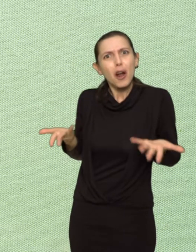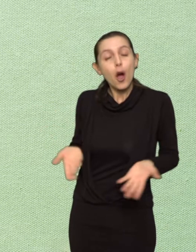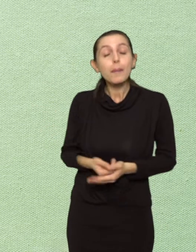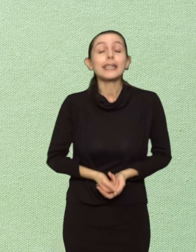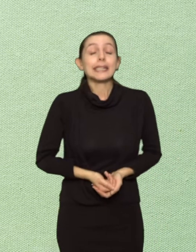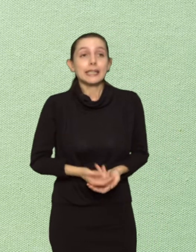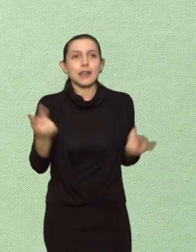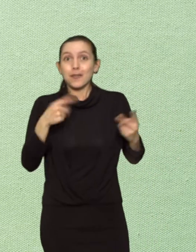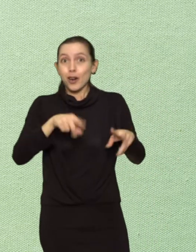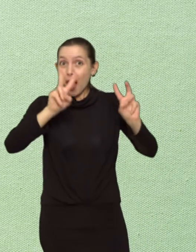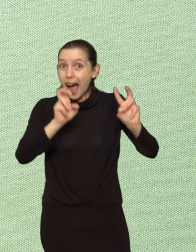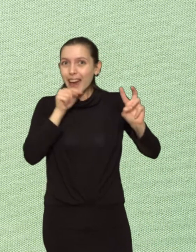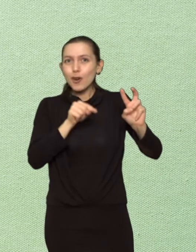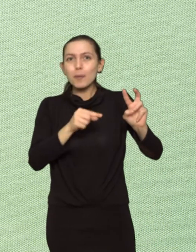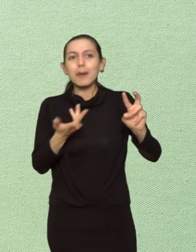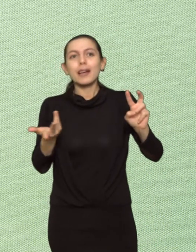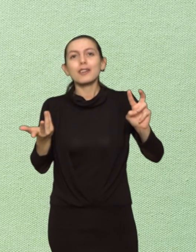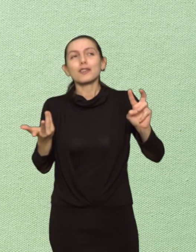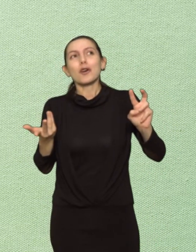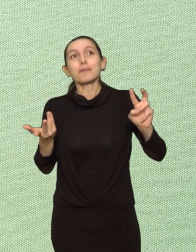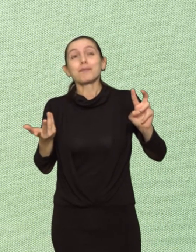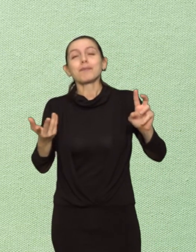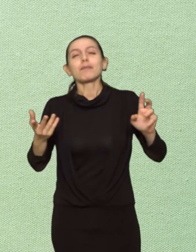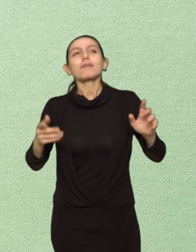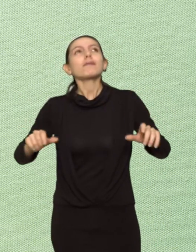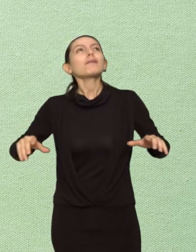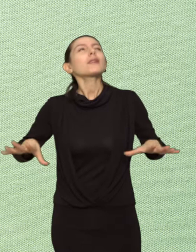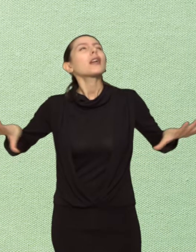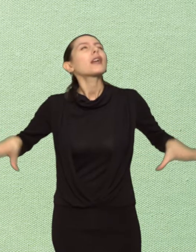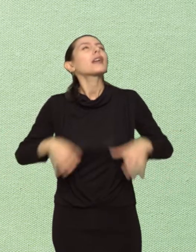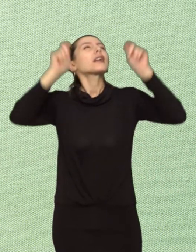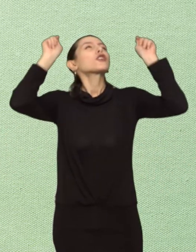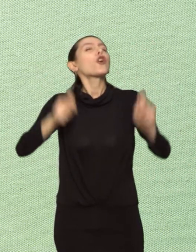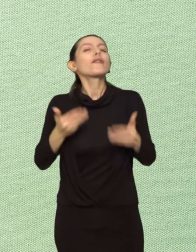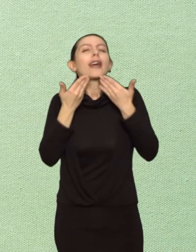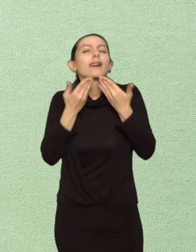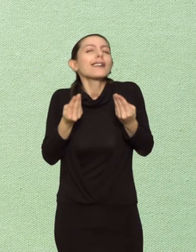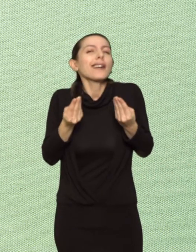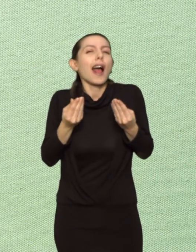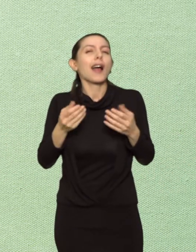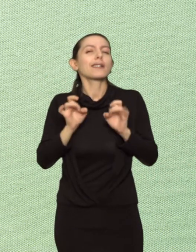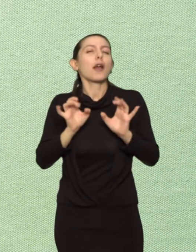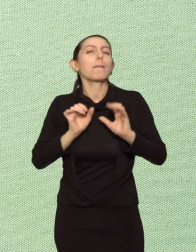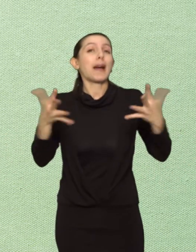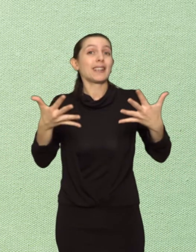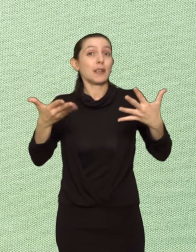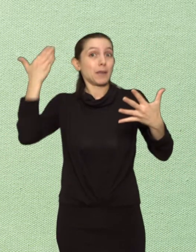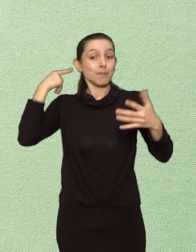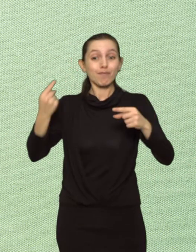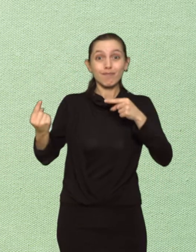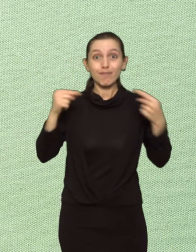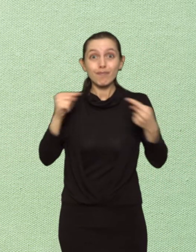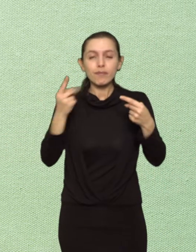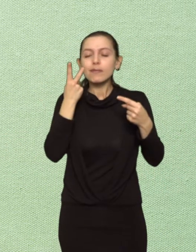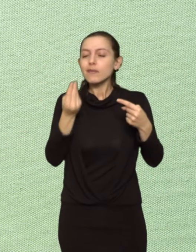Il tema logicamente è cominciato dalla pandemia. All'interno della discussione è emerso che